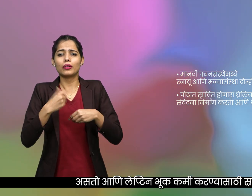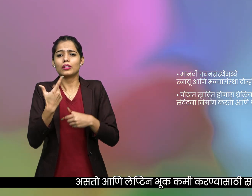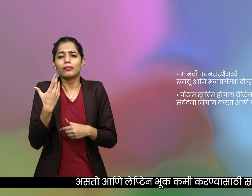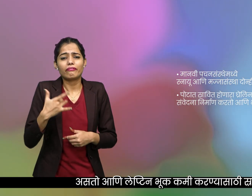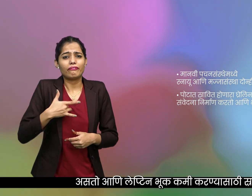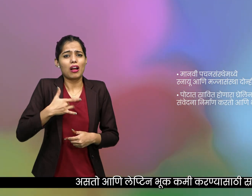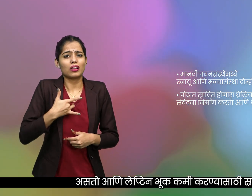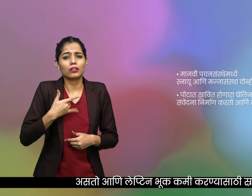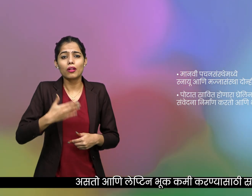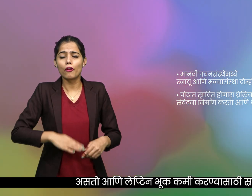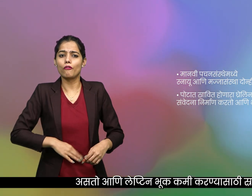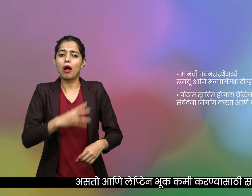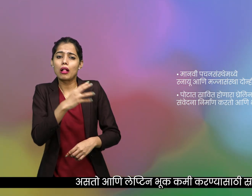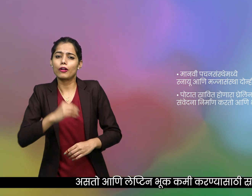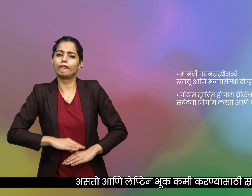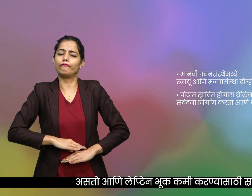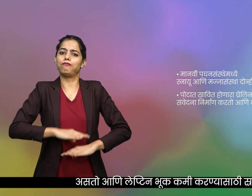करण्यासाठी स्रावित होतो.